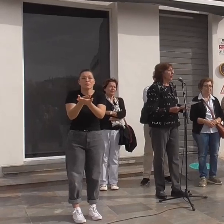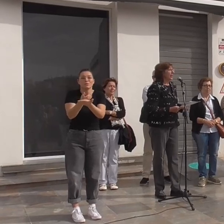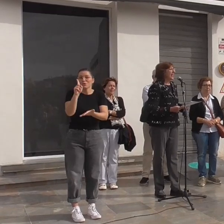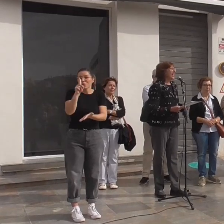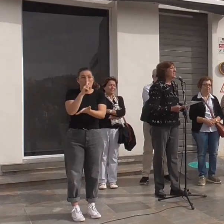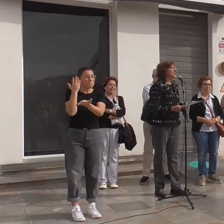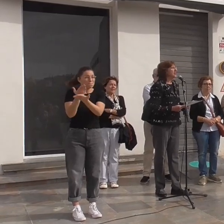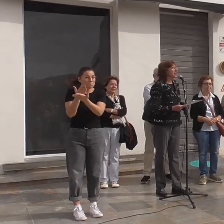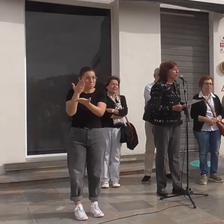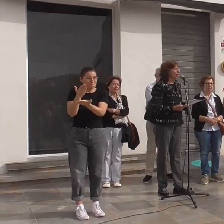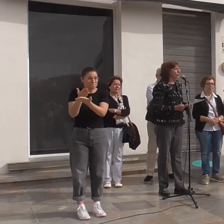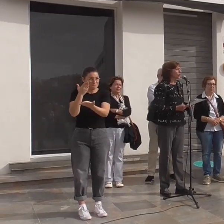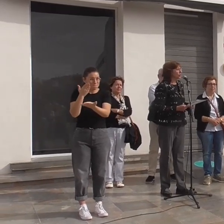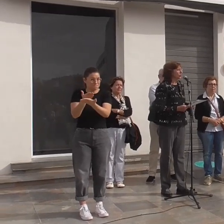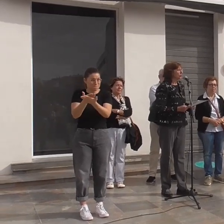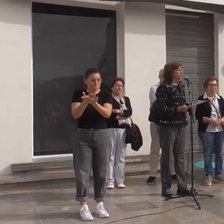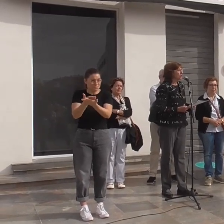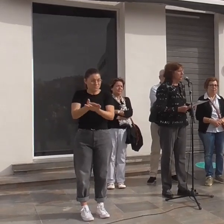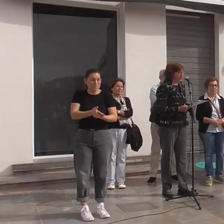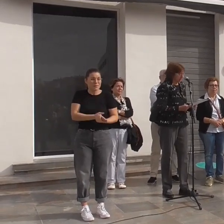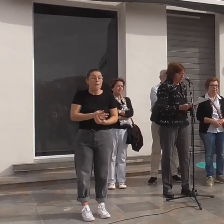solicitamos,